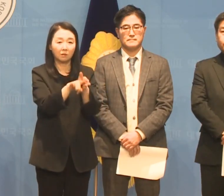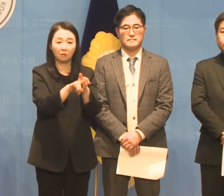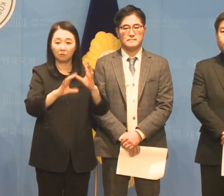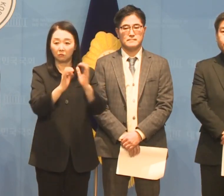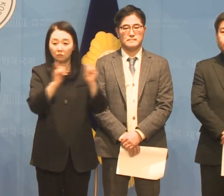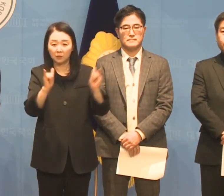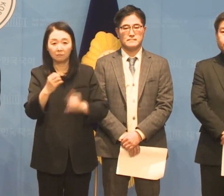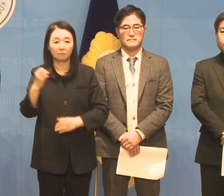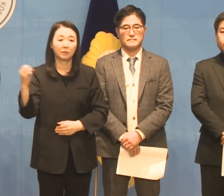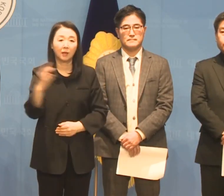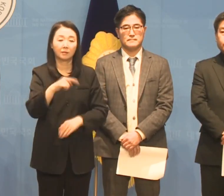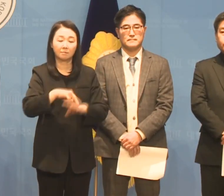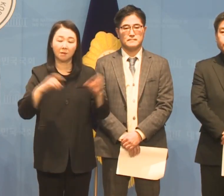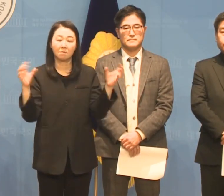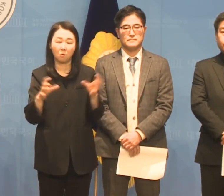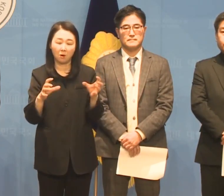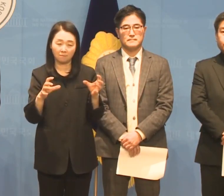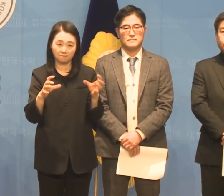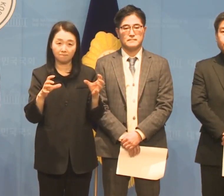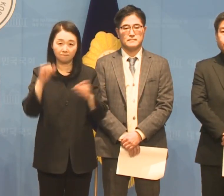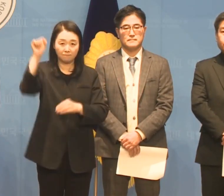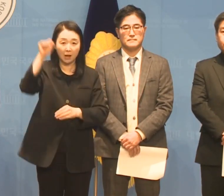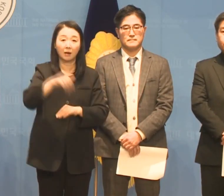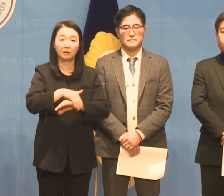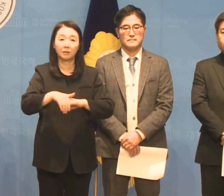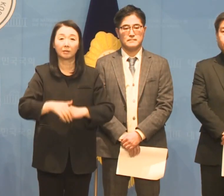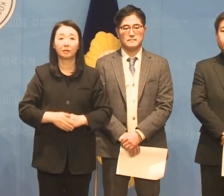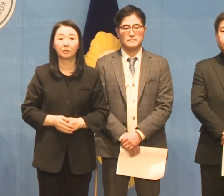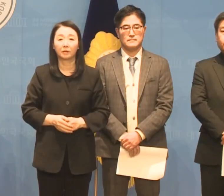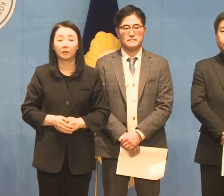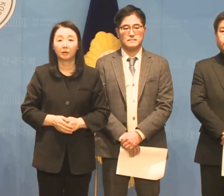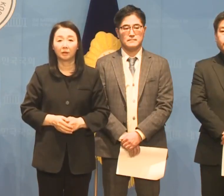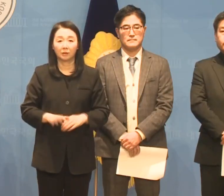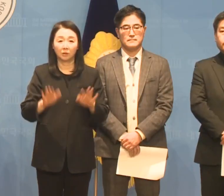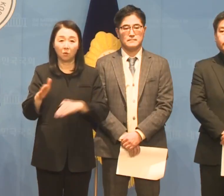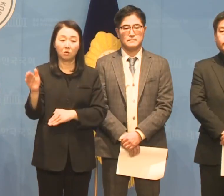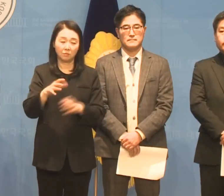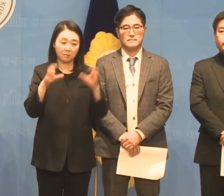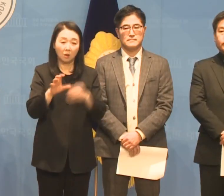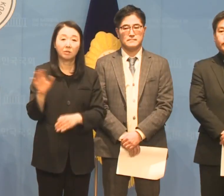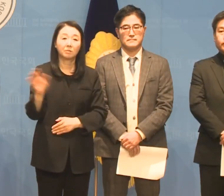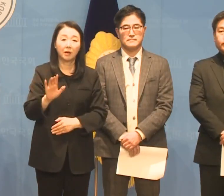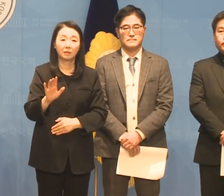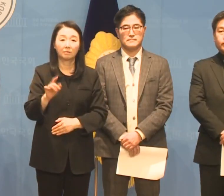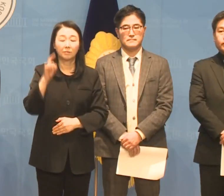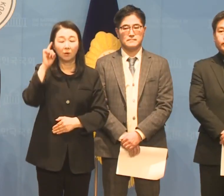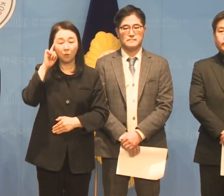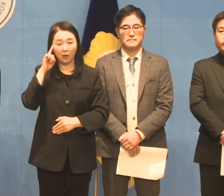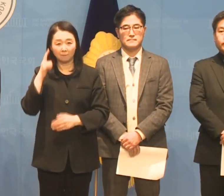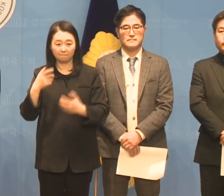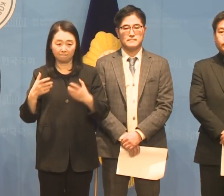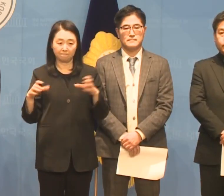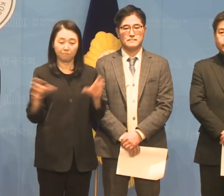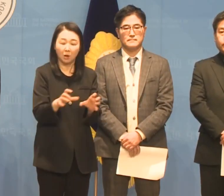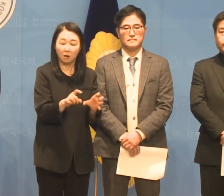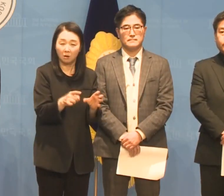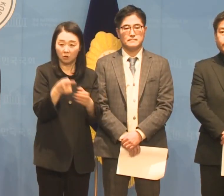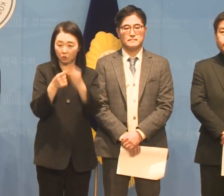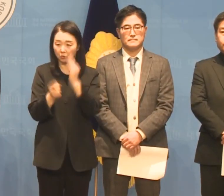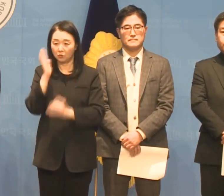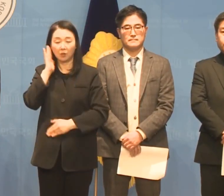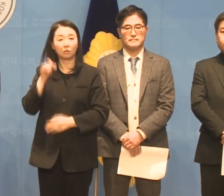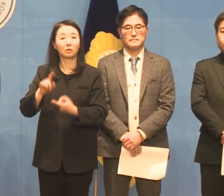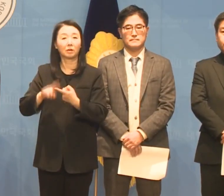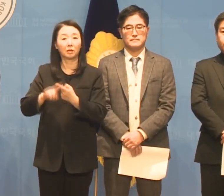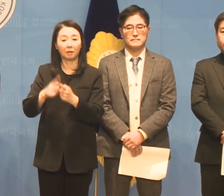국민들이 다시 모이기 시작합니다. 오늘부터 결집이 아닌 역결집으로 꼭 윤석열 대통령에